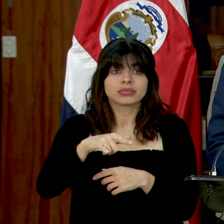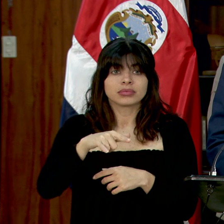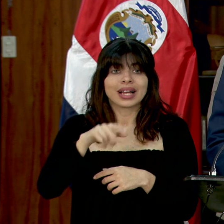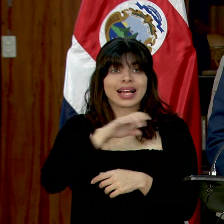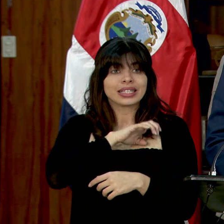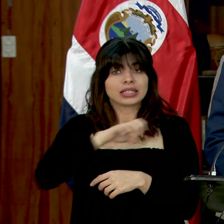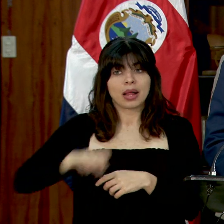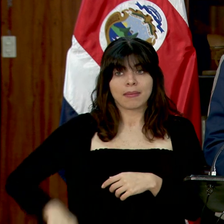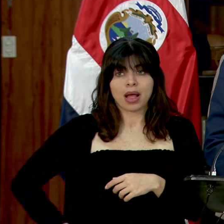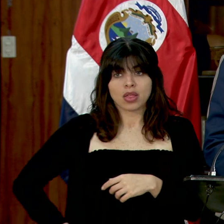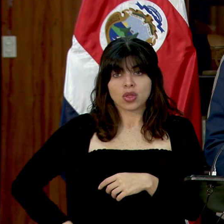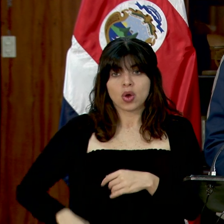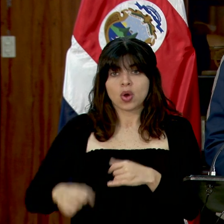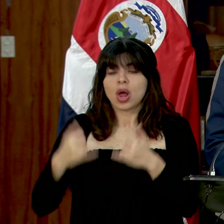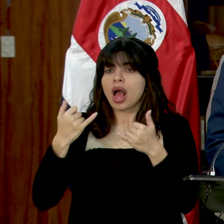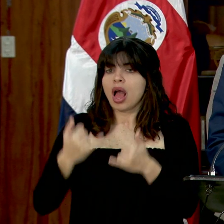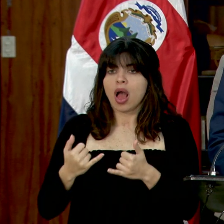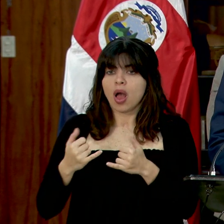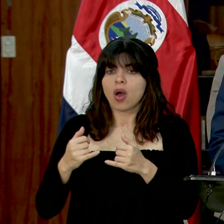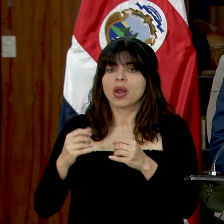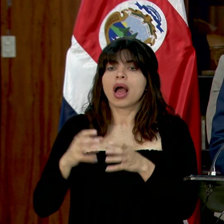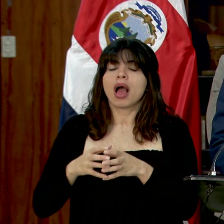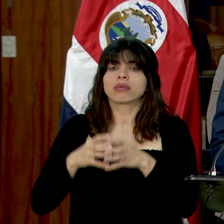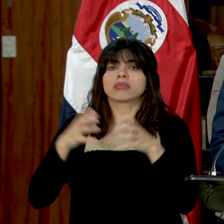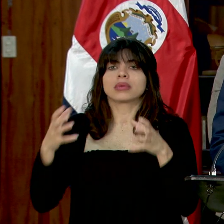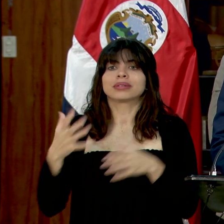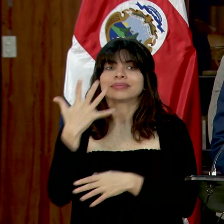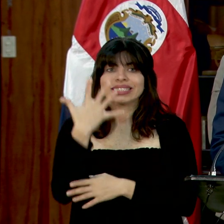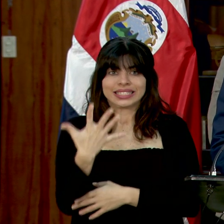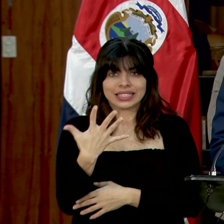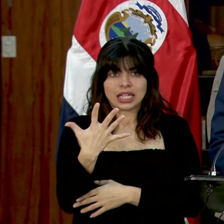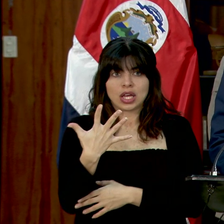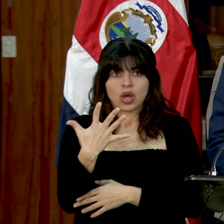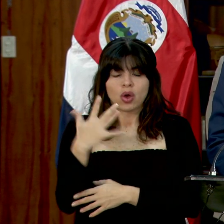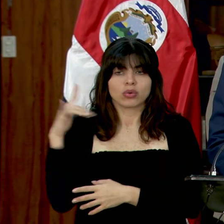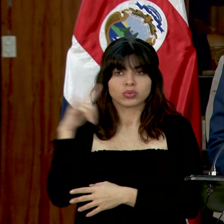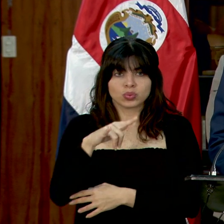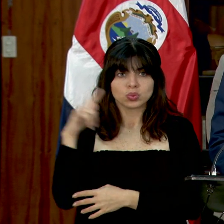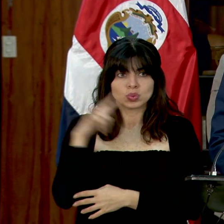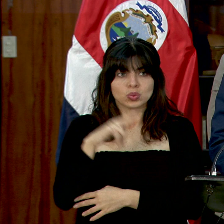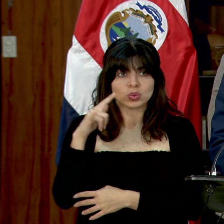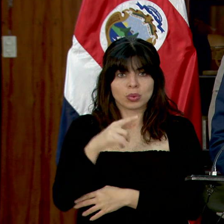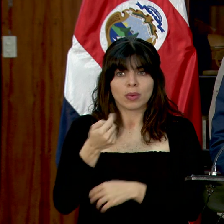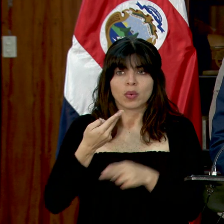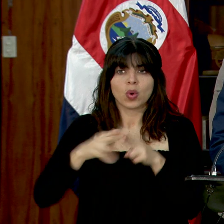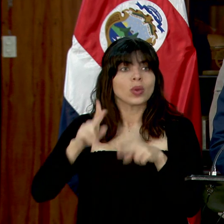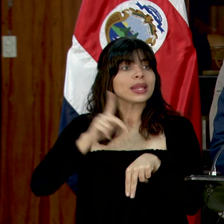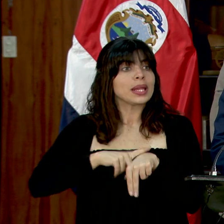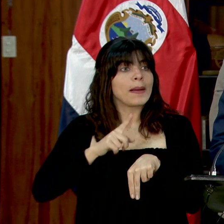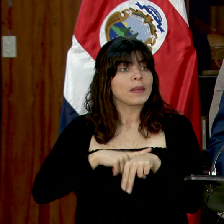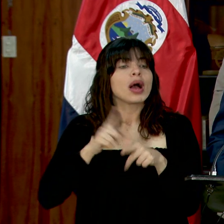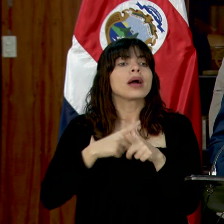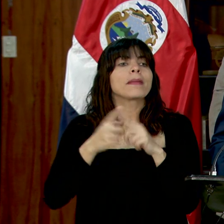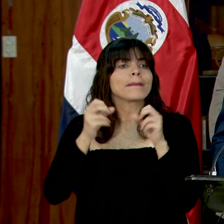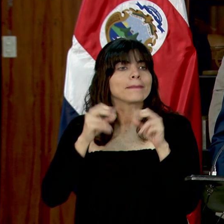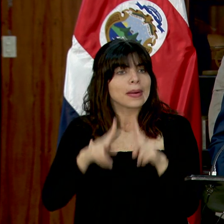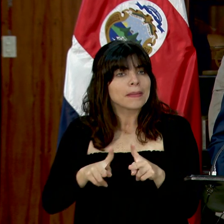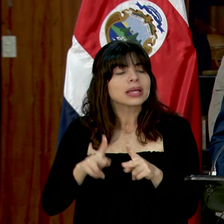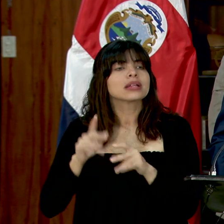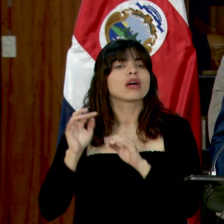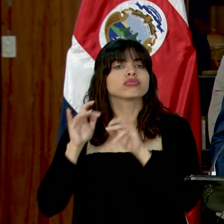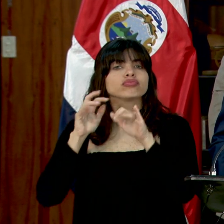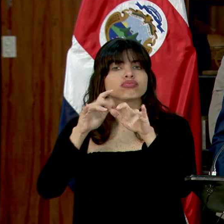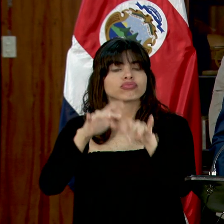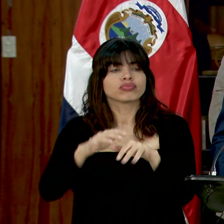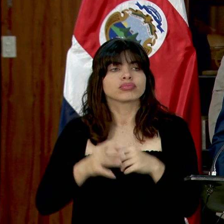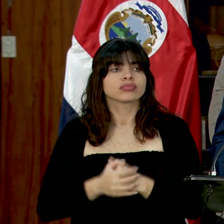a El Salvador se va a aumentar a 5, una frecuencia que en poco tiempo entonces permitirá el traslado